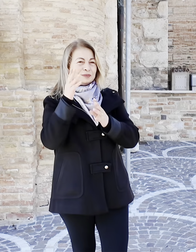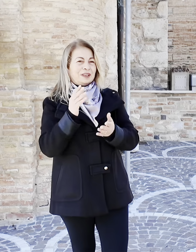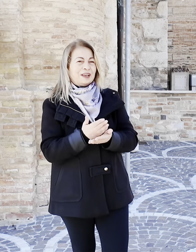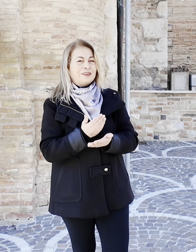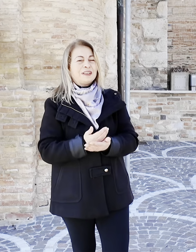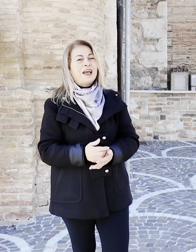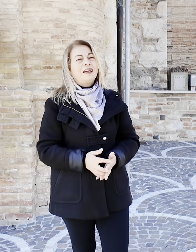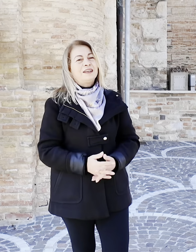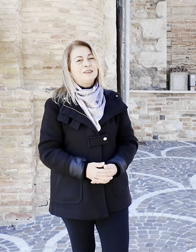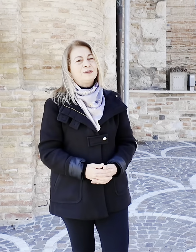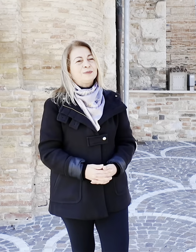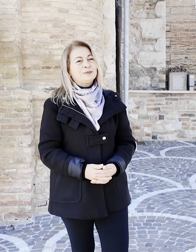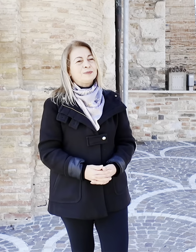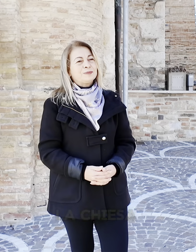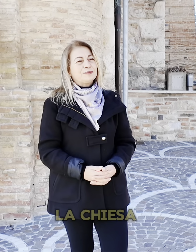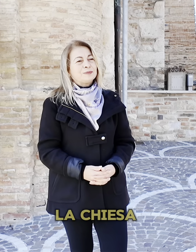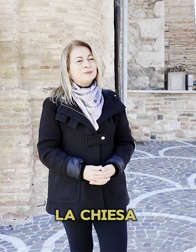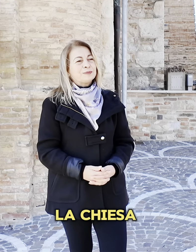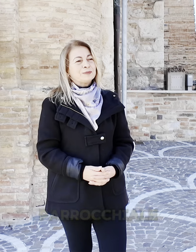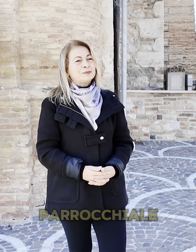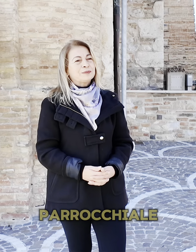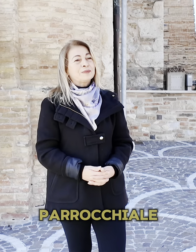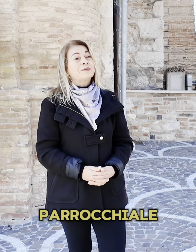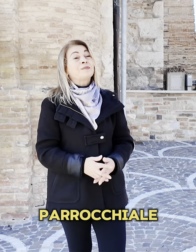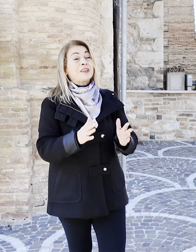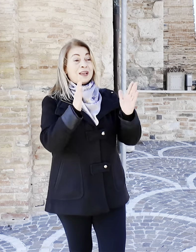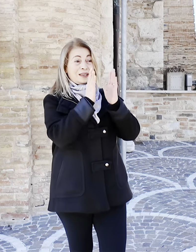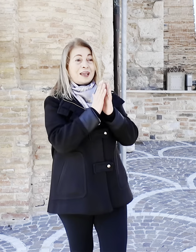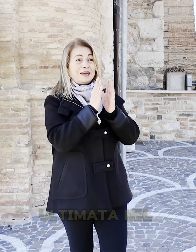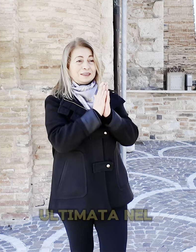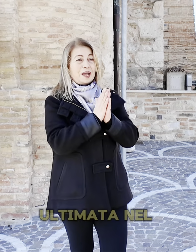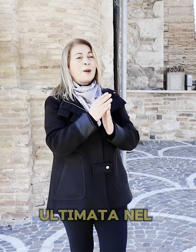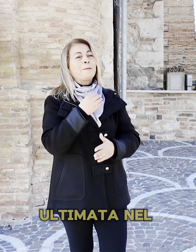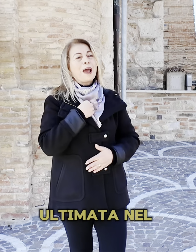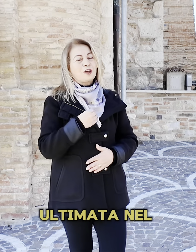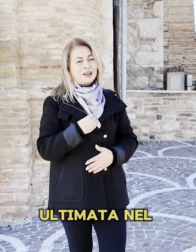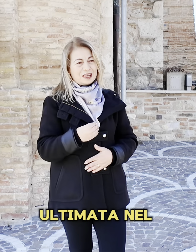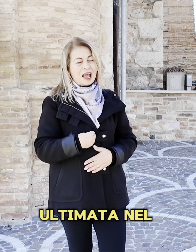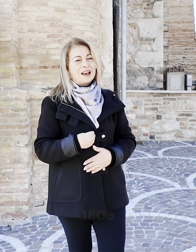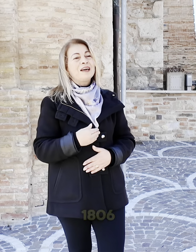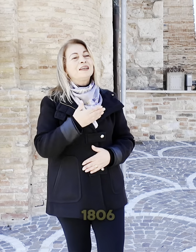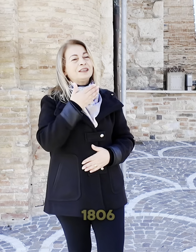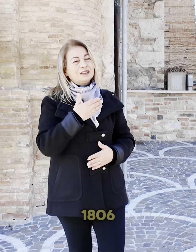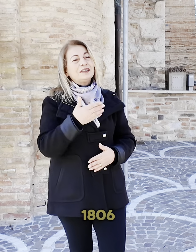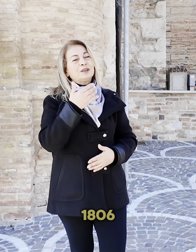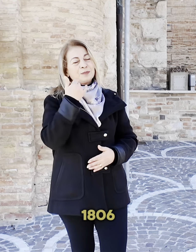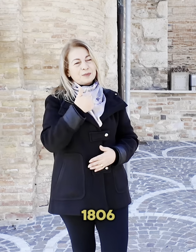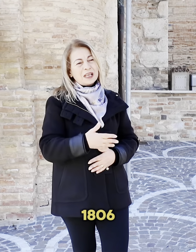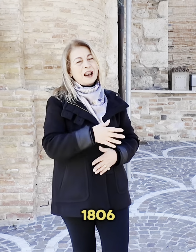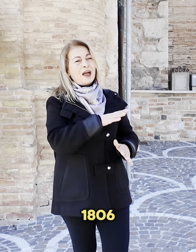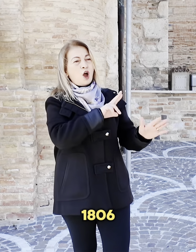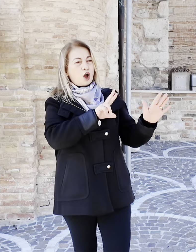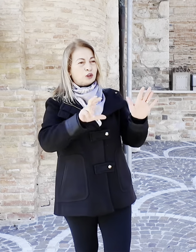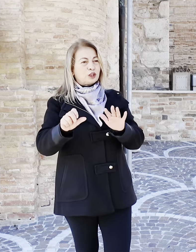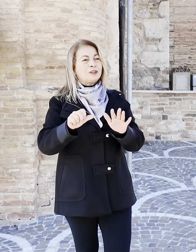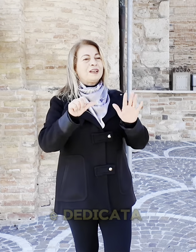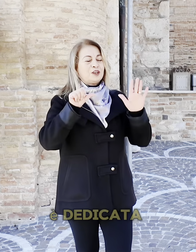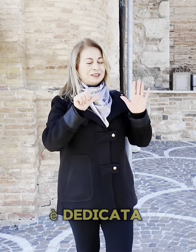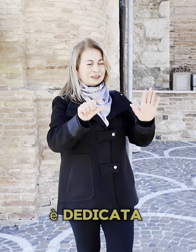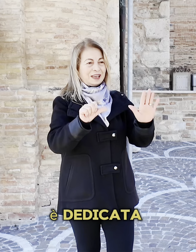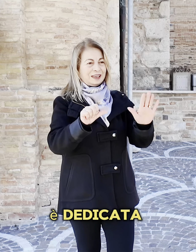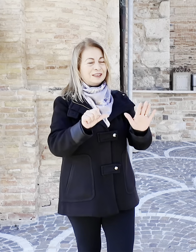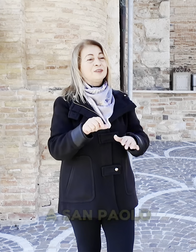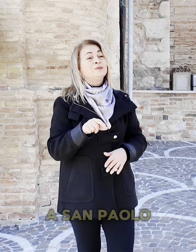d'Italia. La chiesa parrocchiale, ultimata nel 1806,